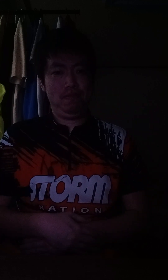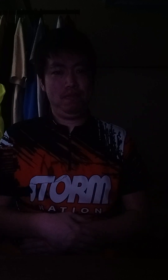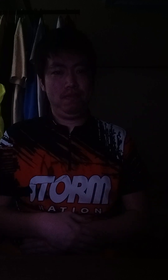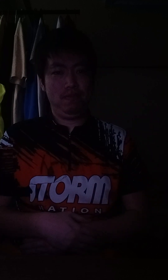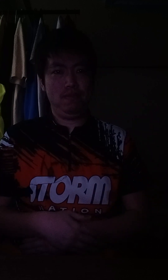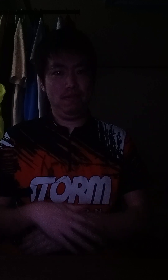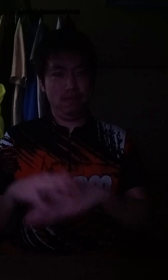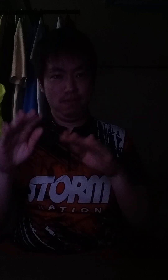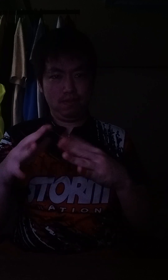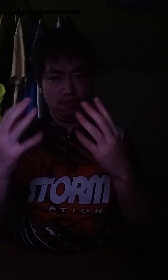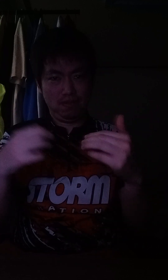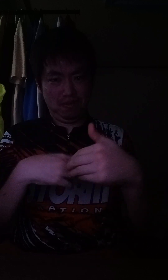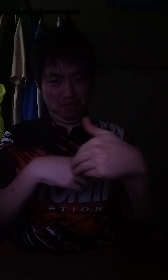이 병원을 너무 많이 와가지고.